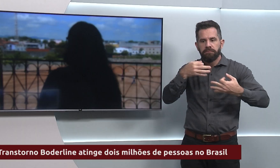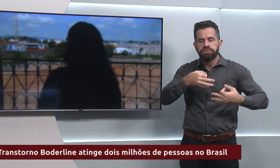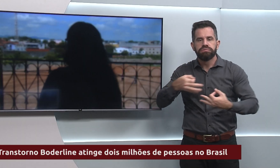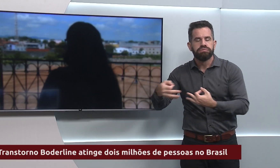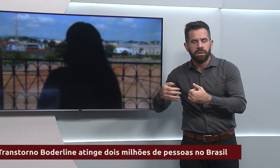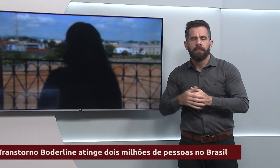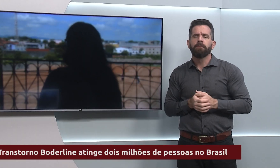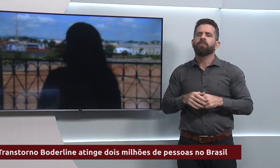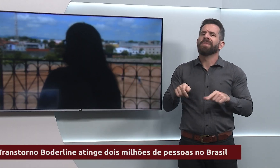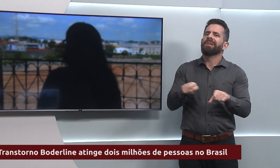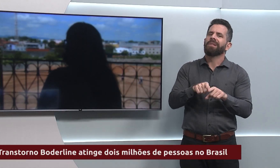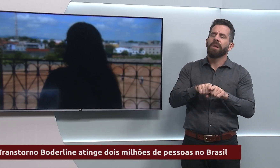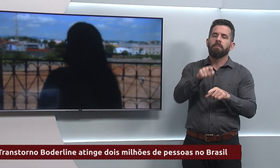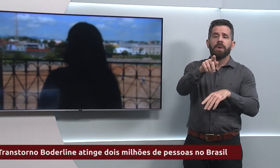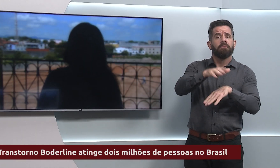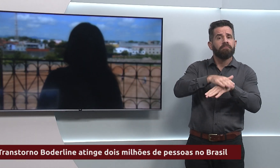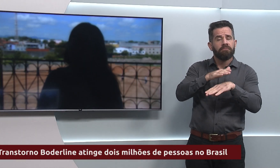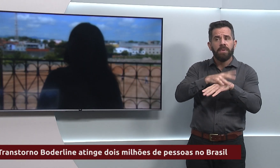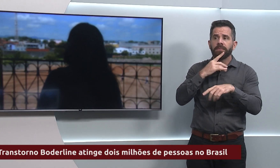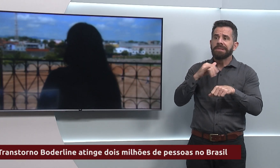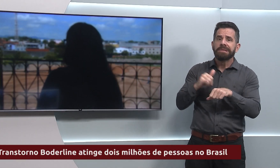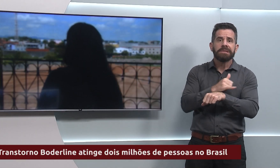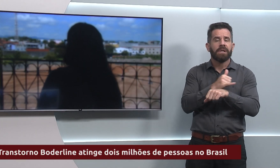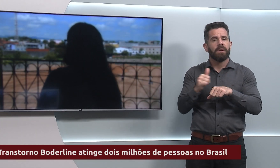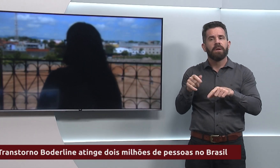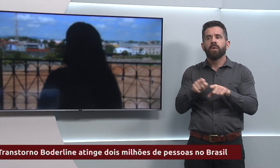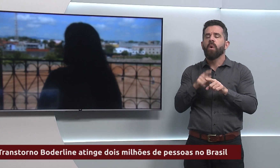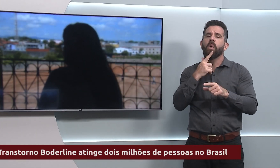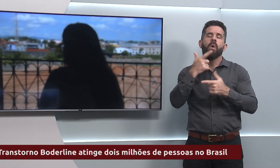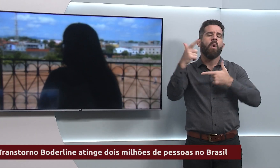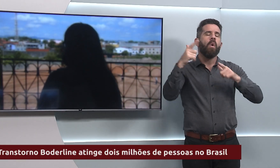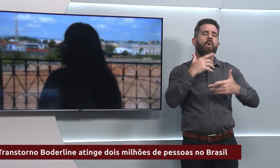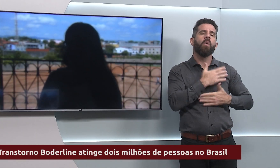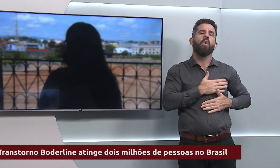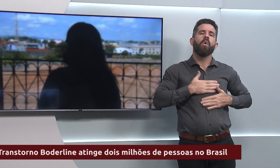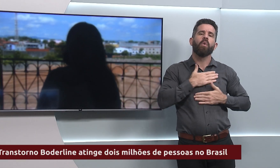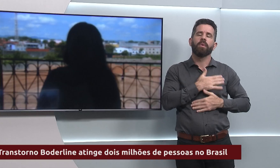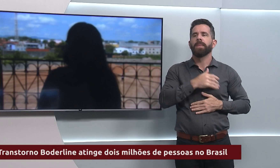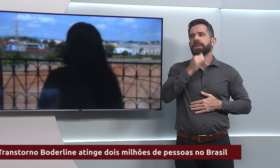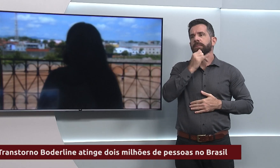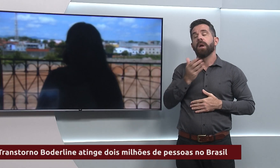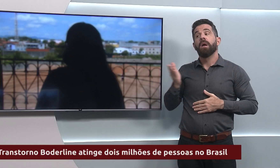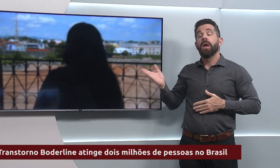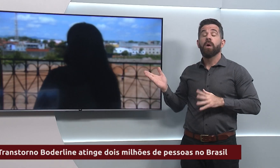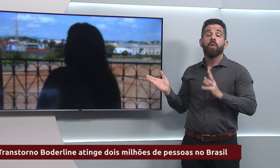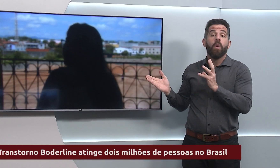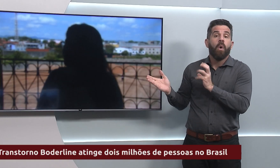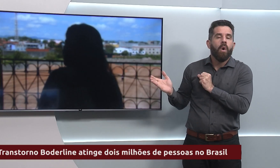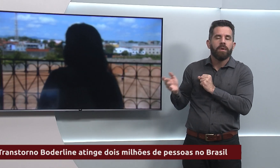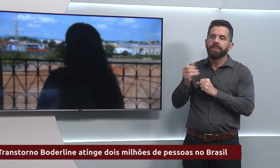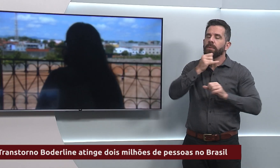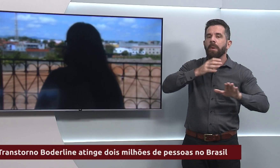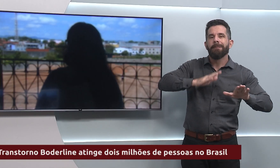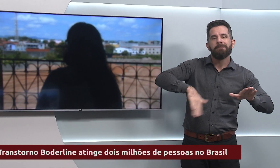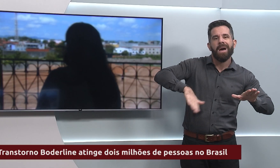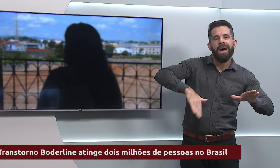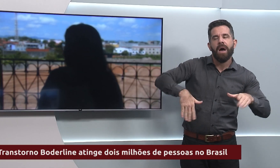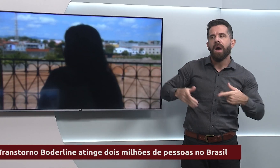também procurar meios de prazeres, né? Hobbies, por exemplo. Eu gosto muito de ir em praias, atividade física